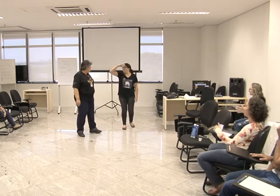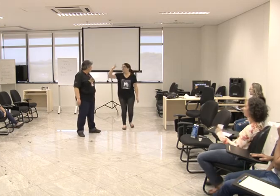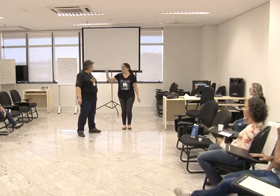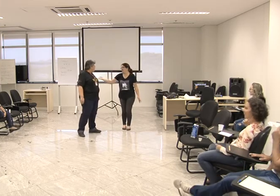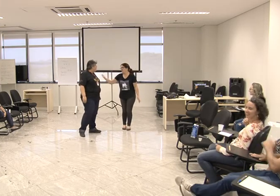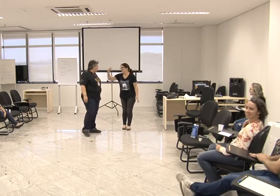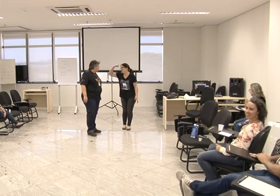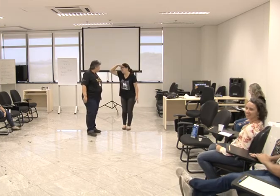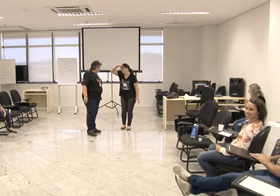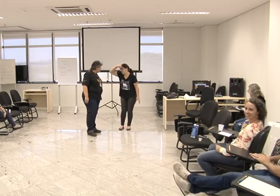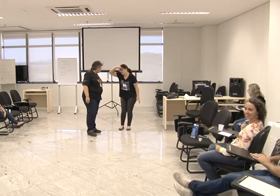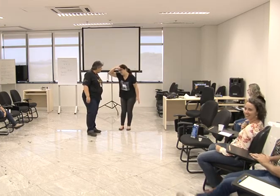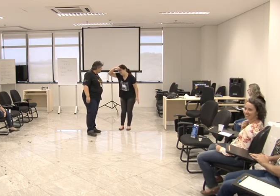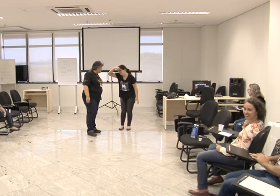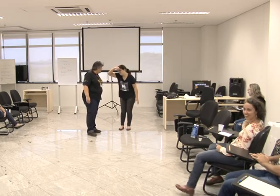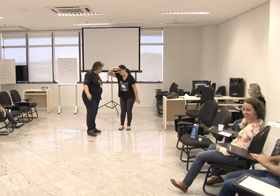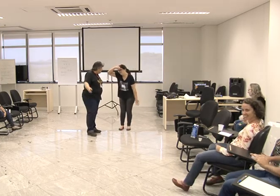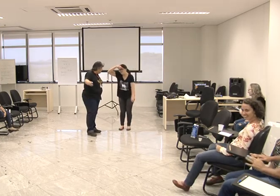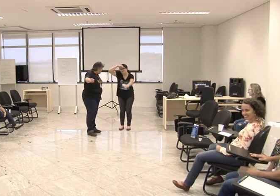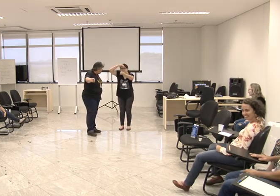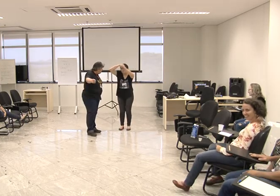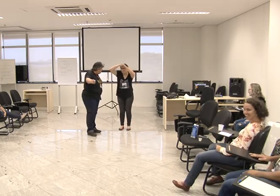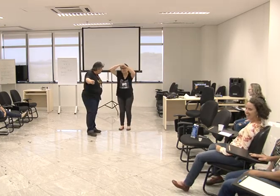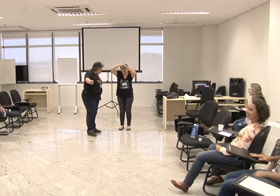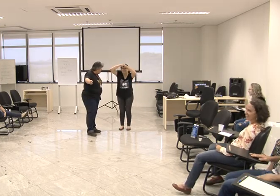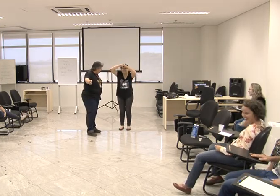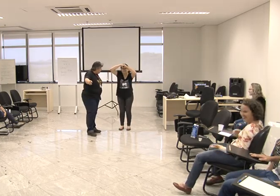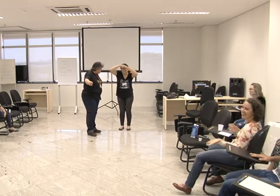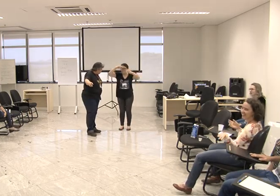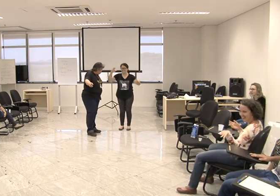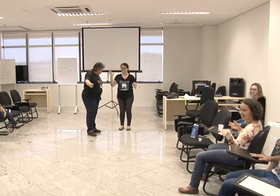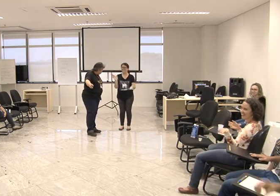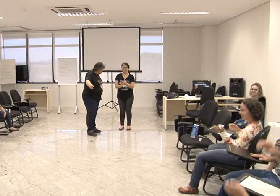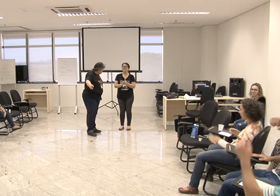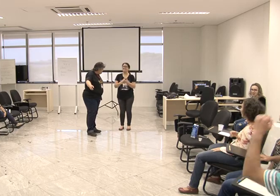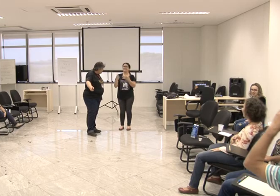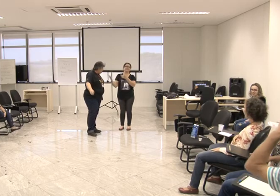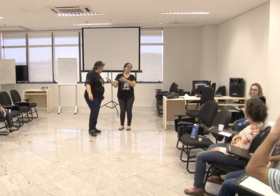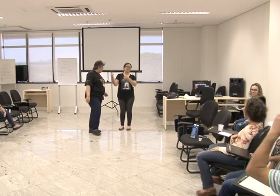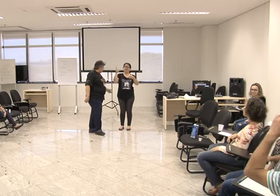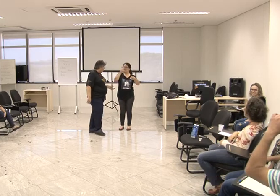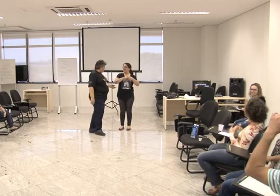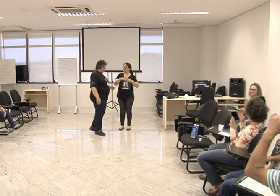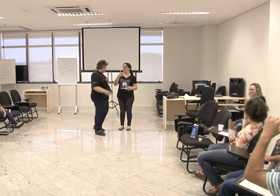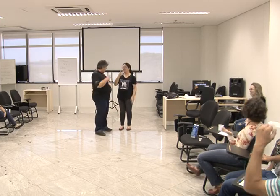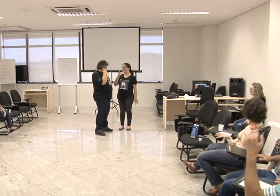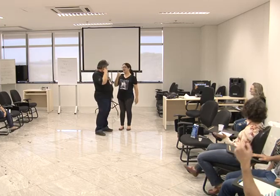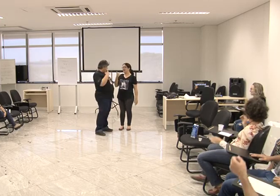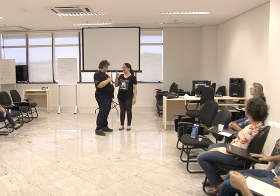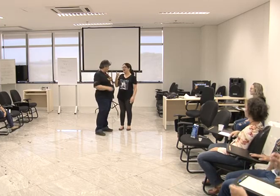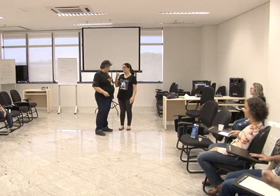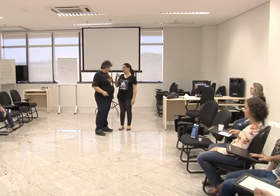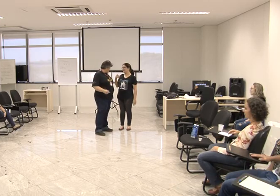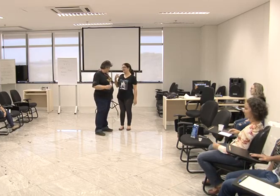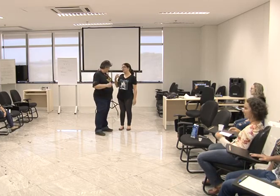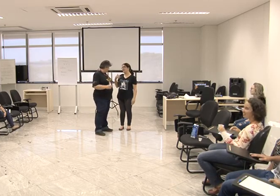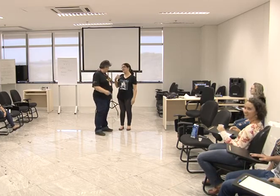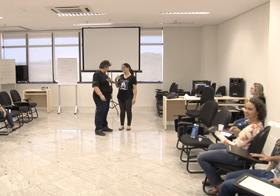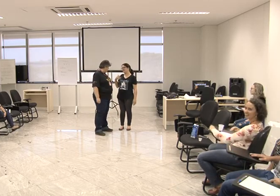Neve. Eu não sabia. O quê? Como é que é? O que ela falou? O que ela falou? Meu aparelho? Falou que é a Bela Adormecida